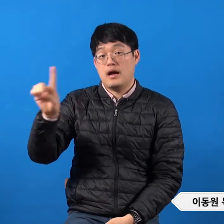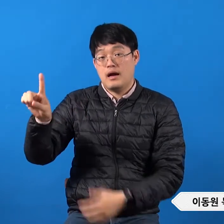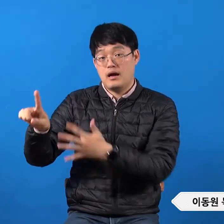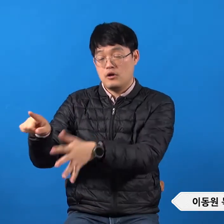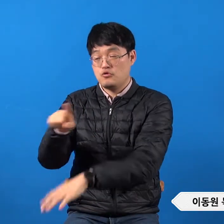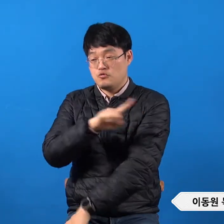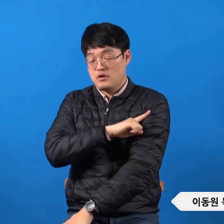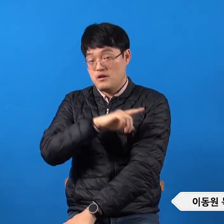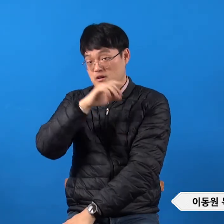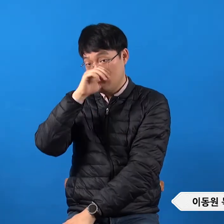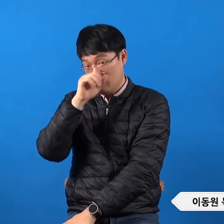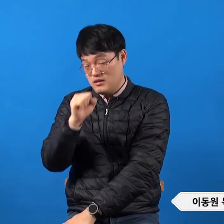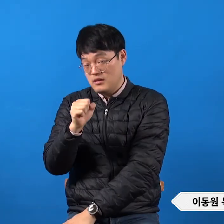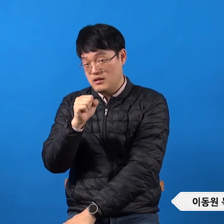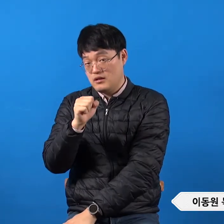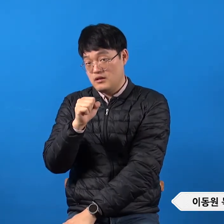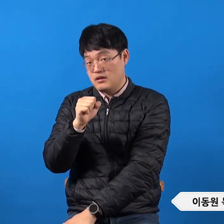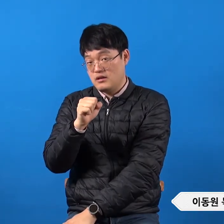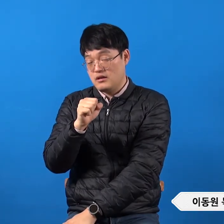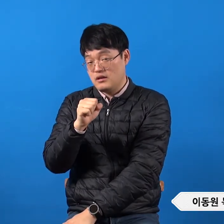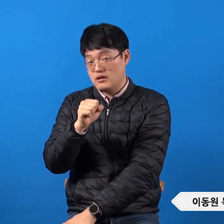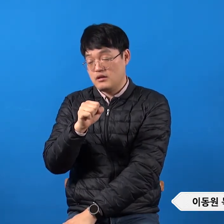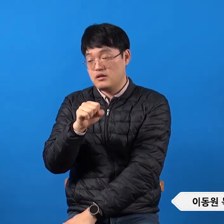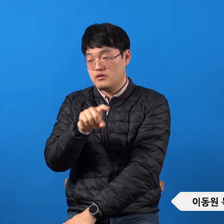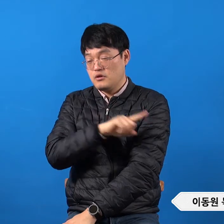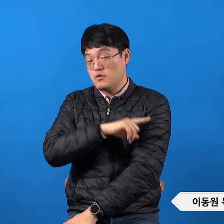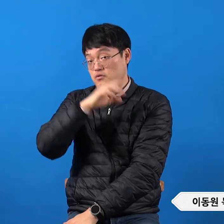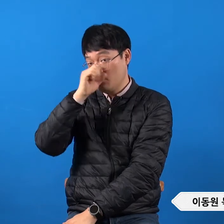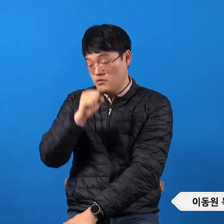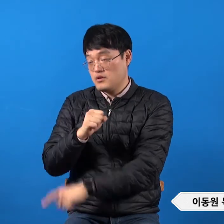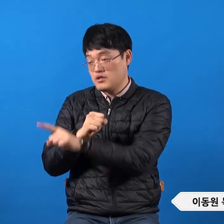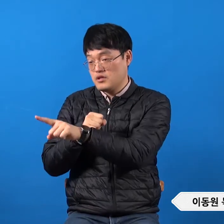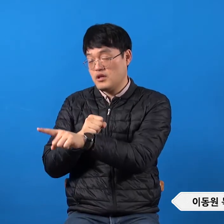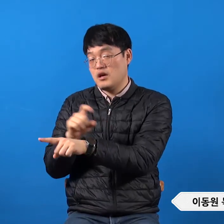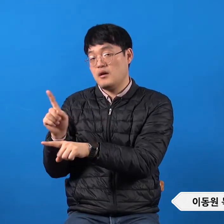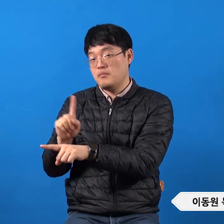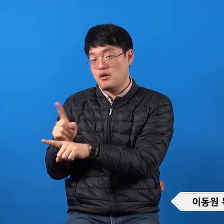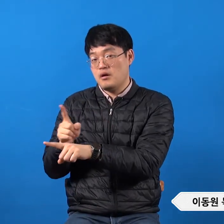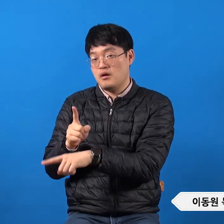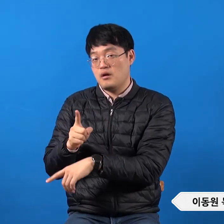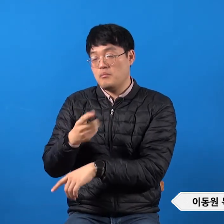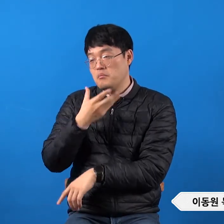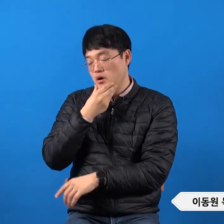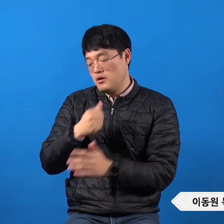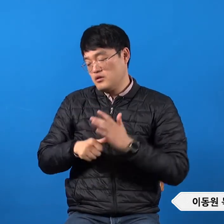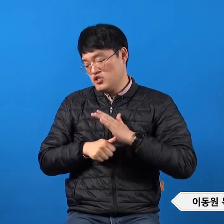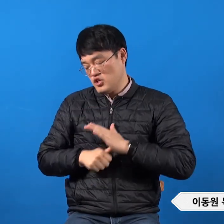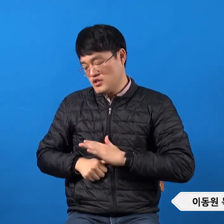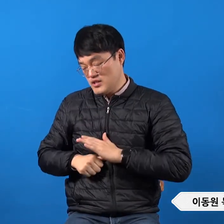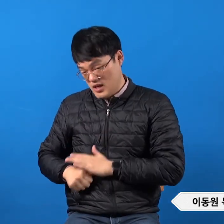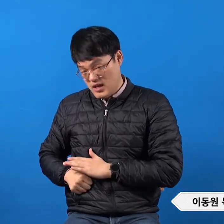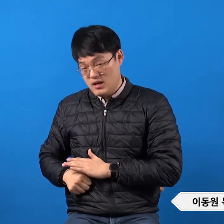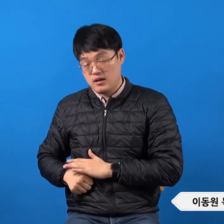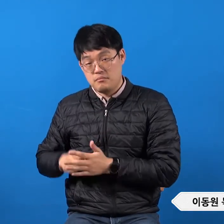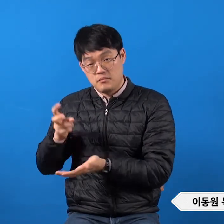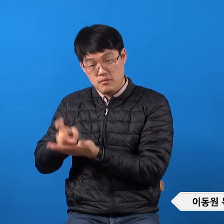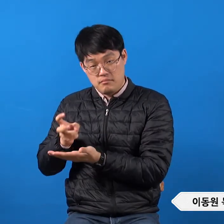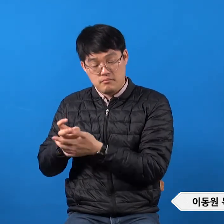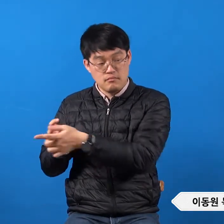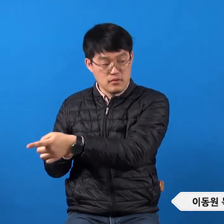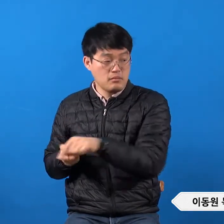스토익의 최고선이 쾌락 혹은 스토익의 최고선이 덕이나 절제라면